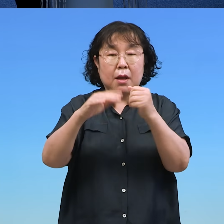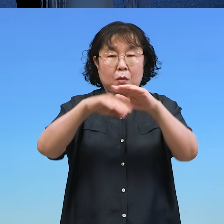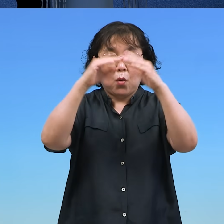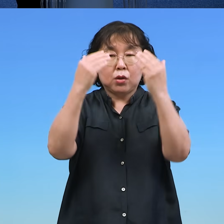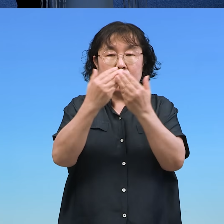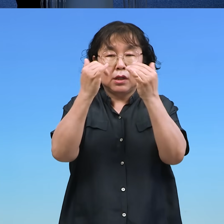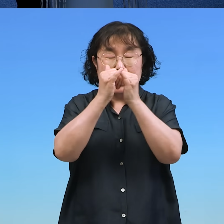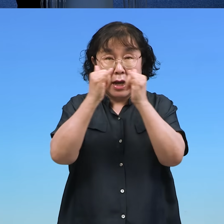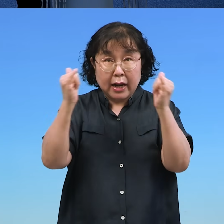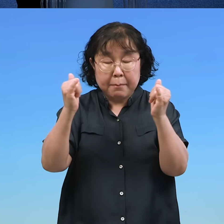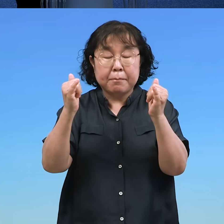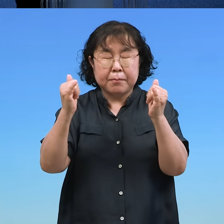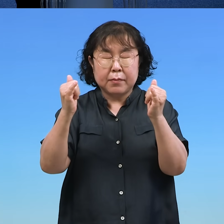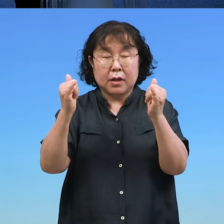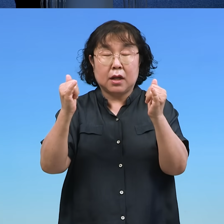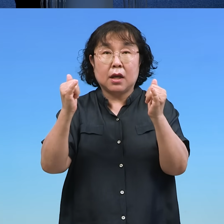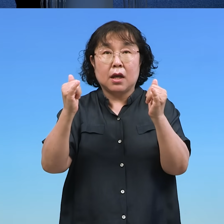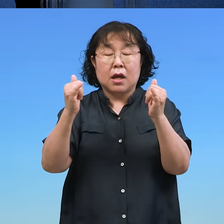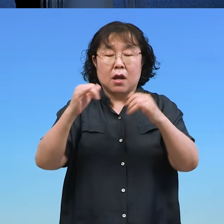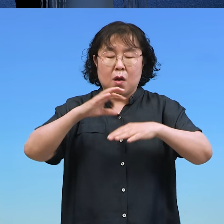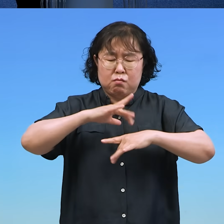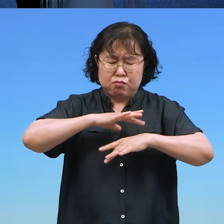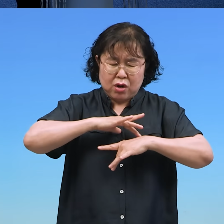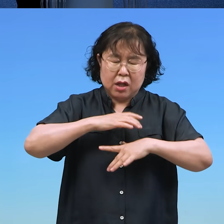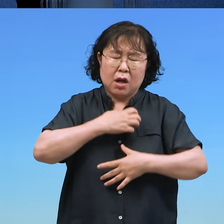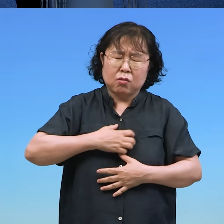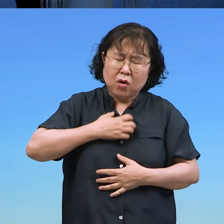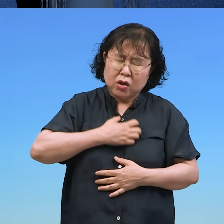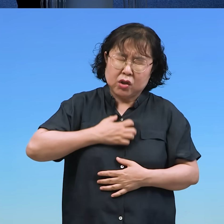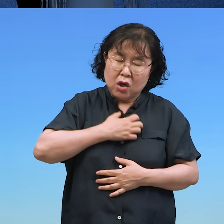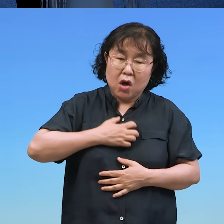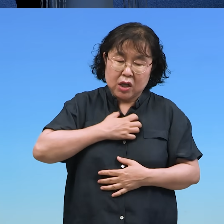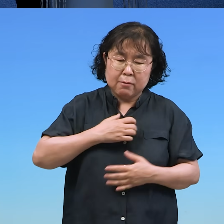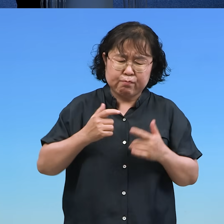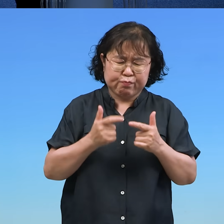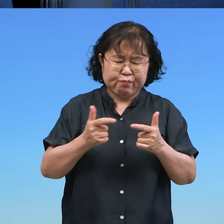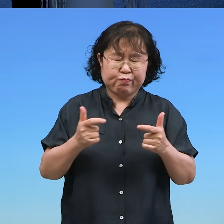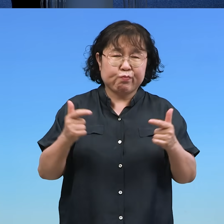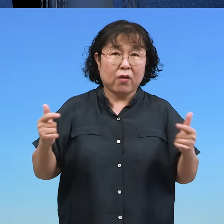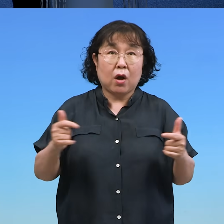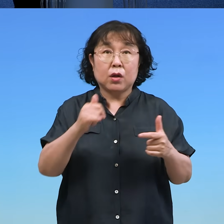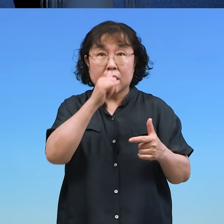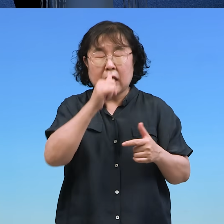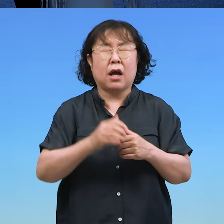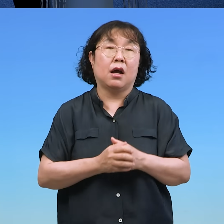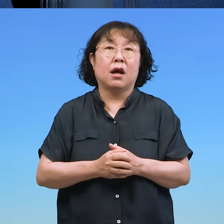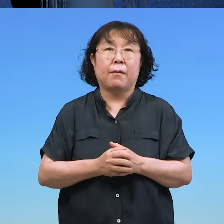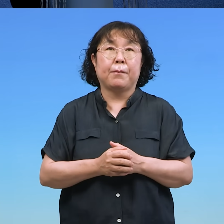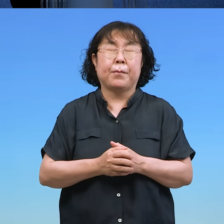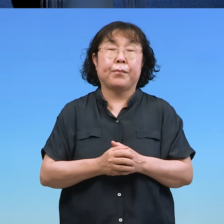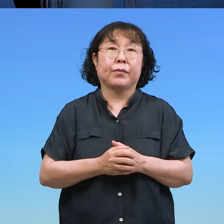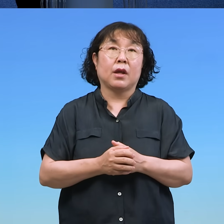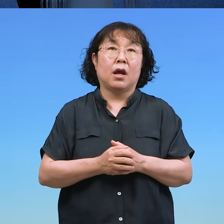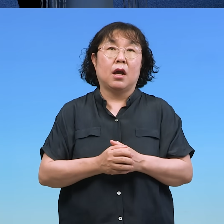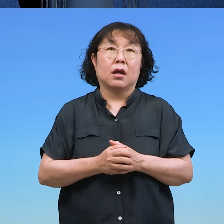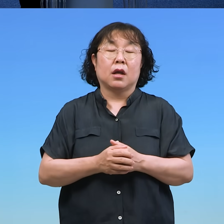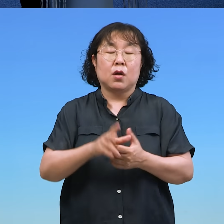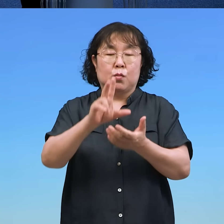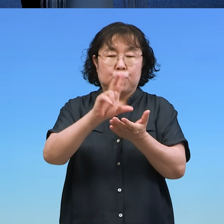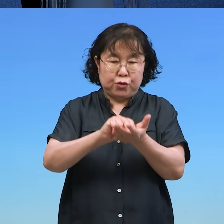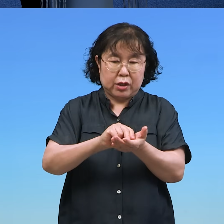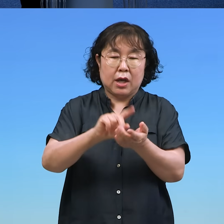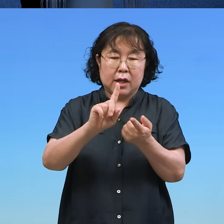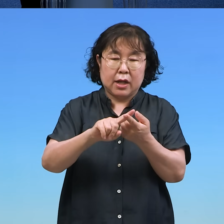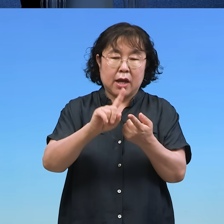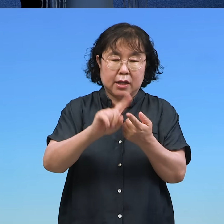너나 할 것 없이 걱정, 불안증은 날로 더해만 간다. 어떻게 해야 할까? 이런 문제